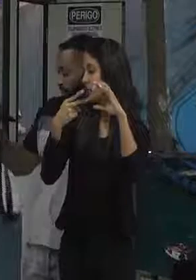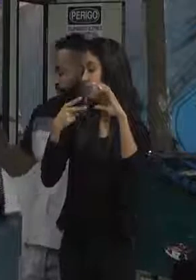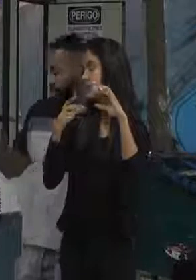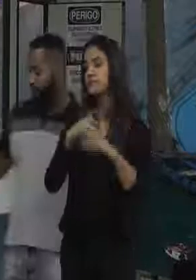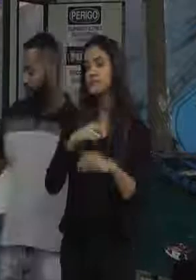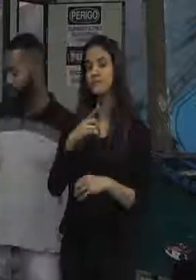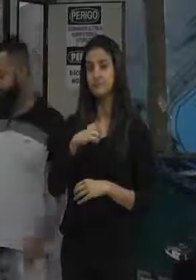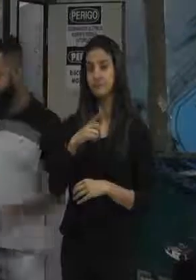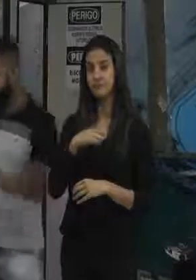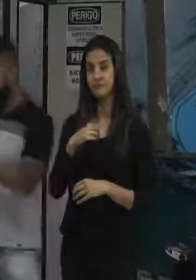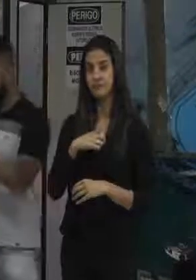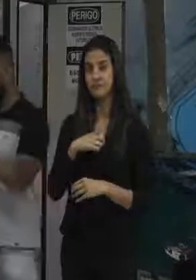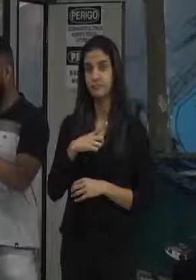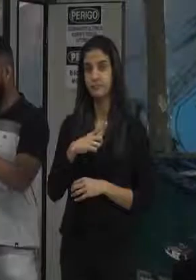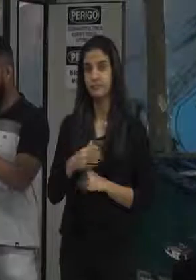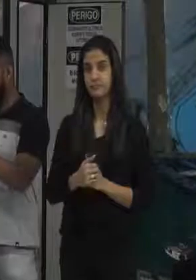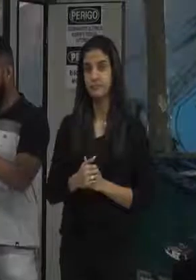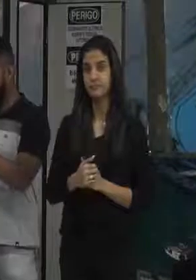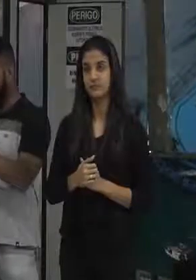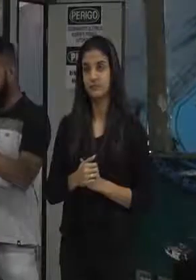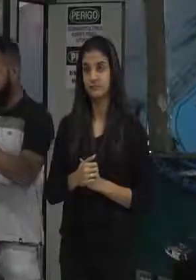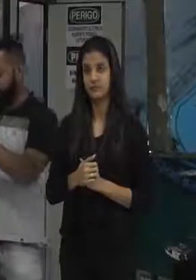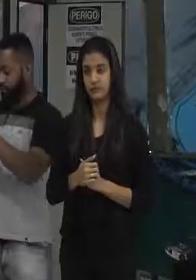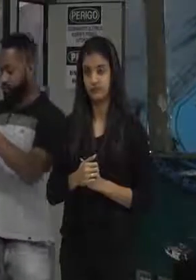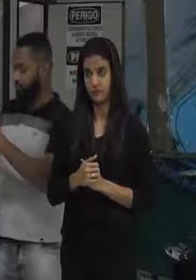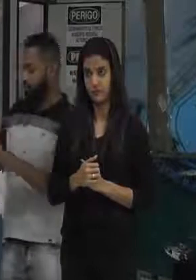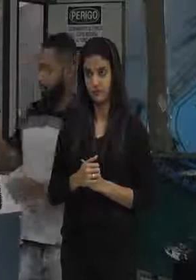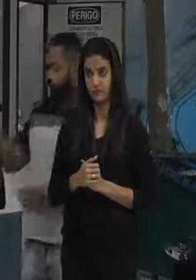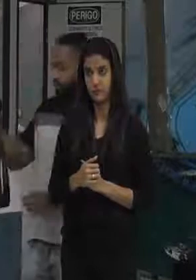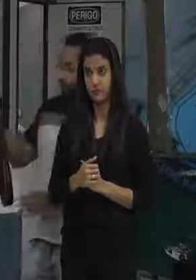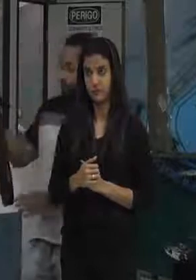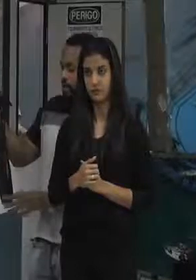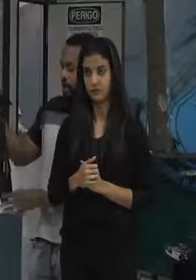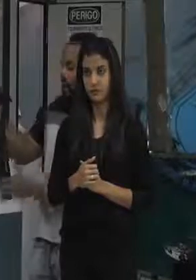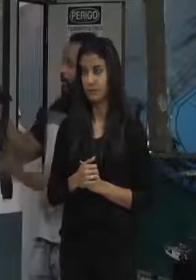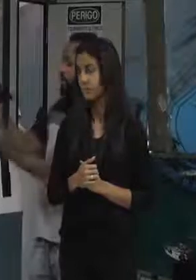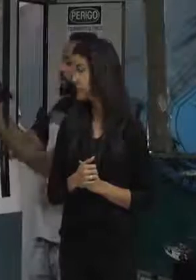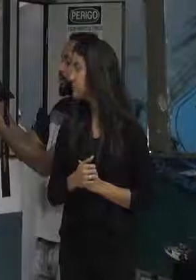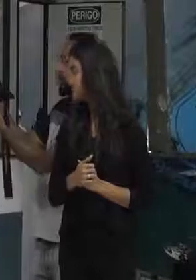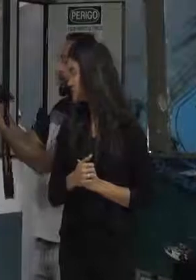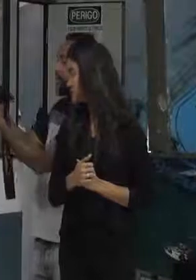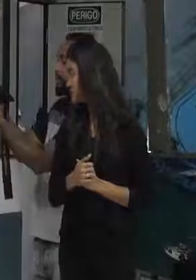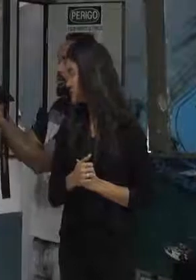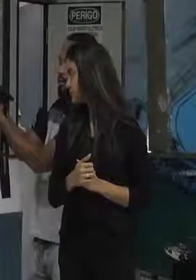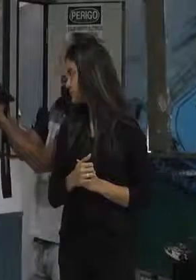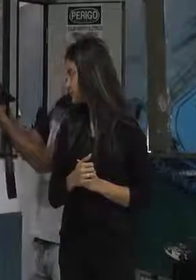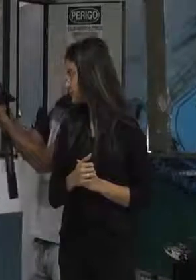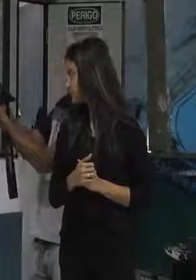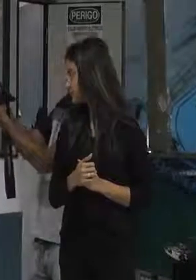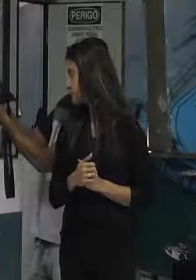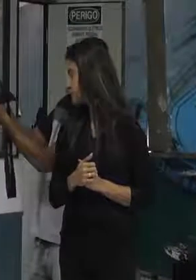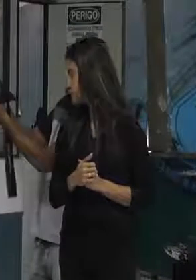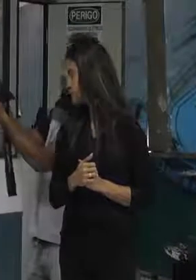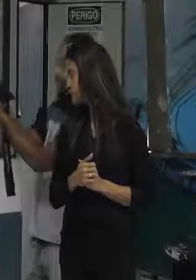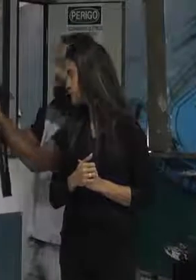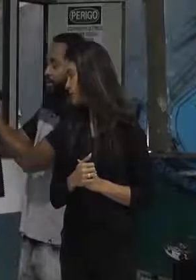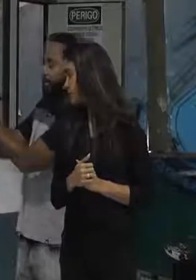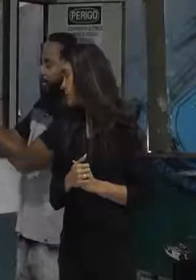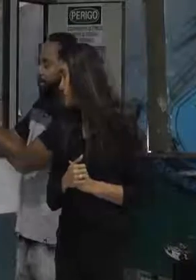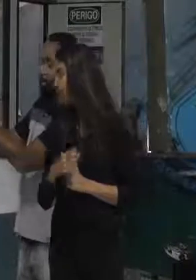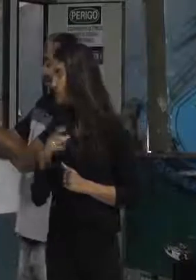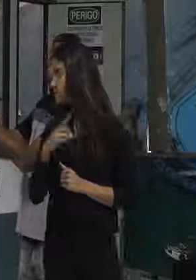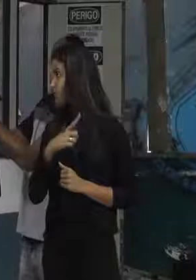executivo, em atender às demandas de nossa cidade, hoje está sendo